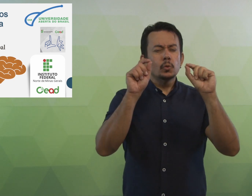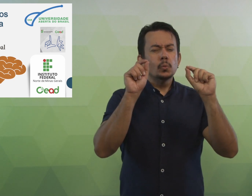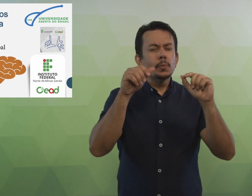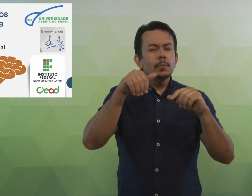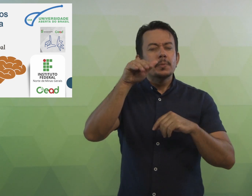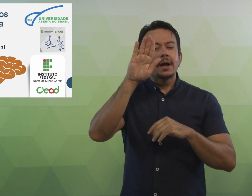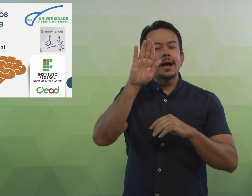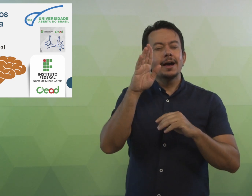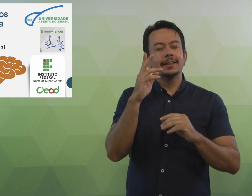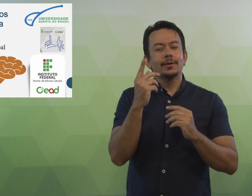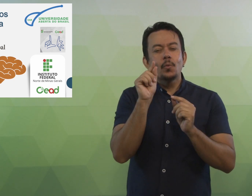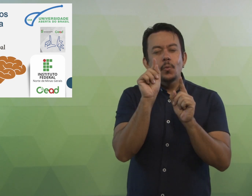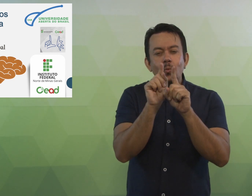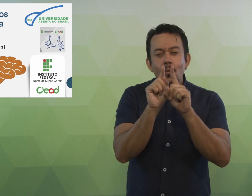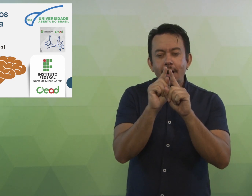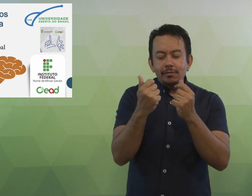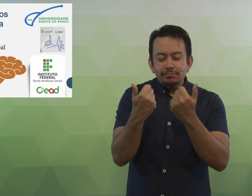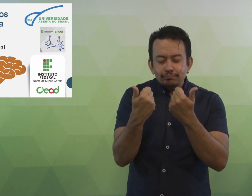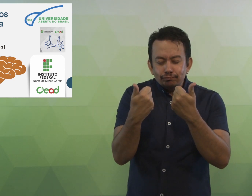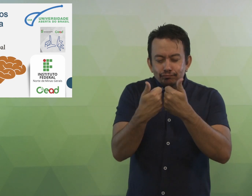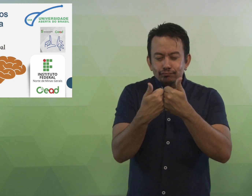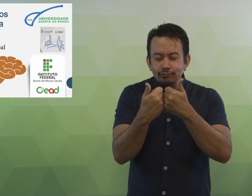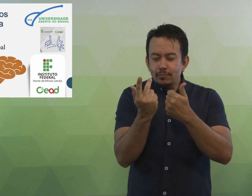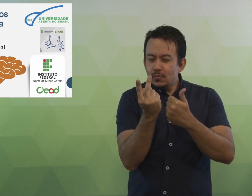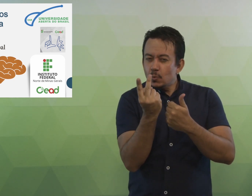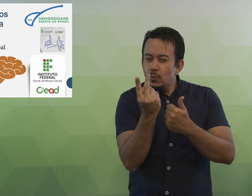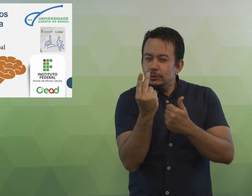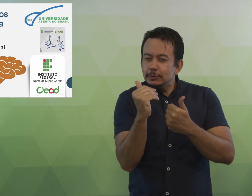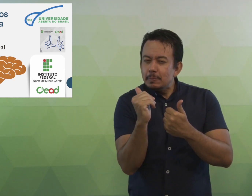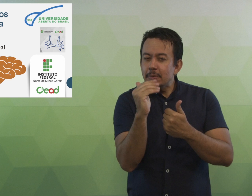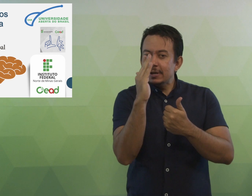Então, observem esse slide.